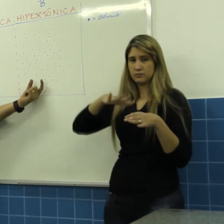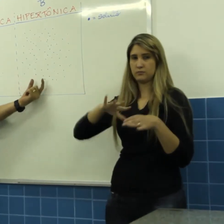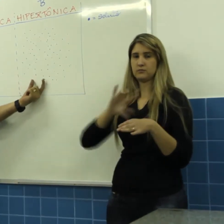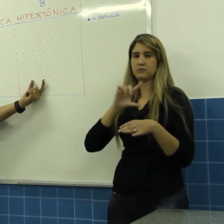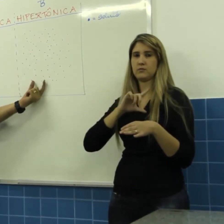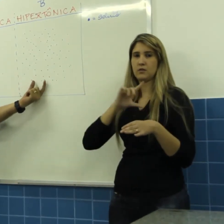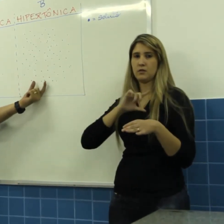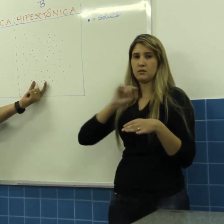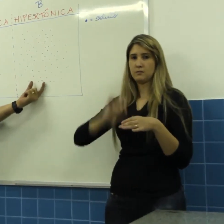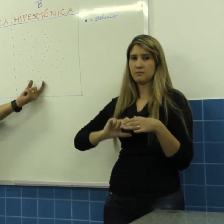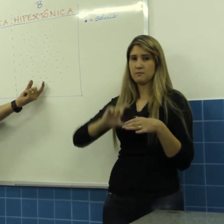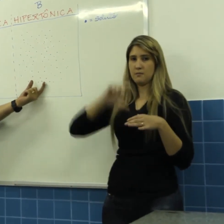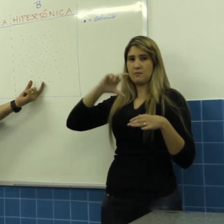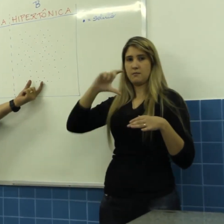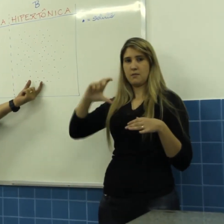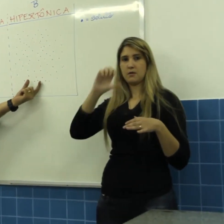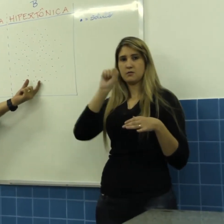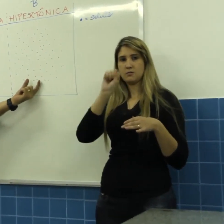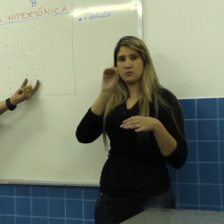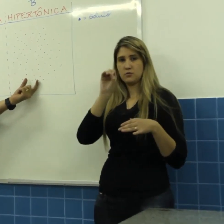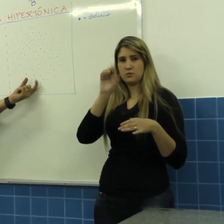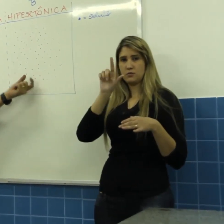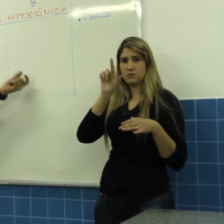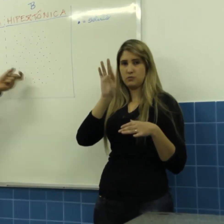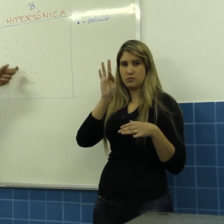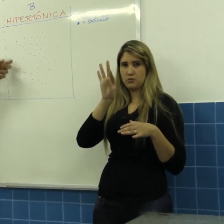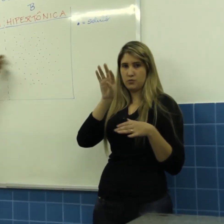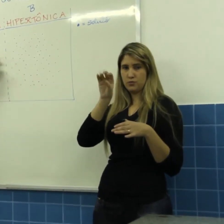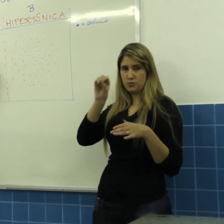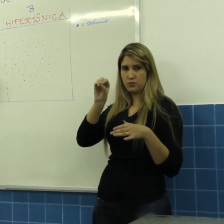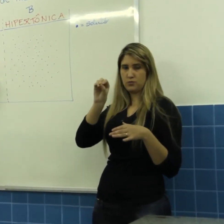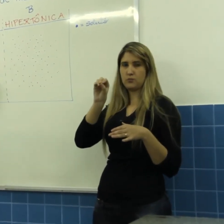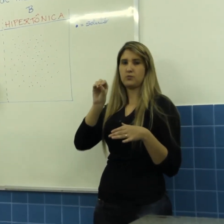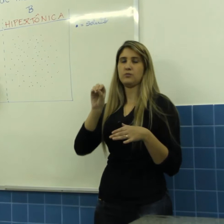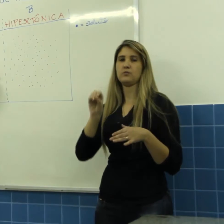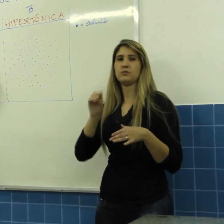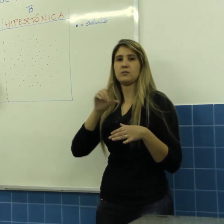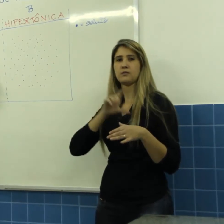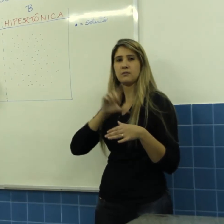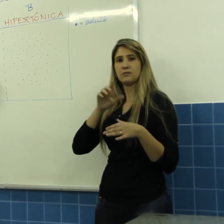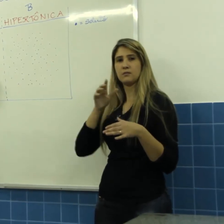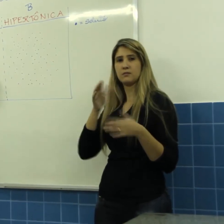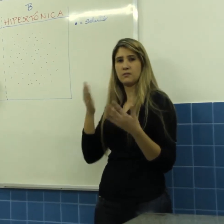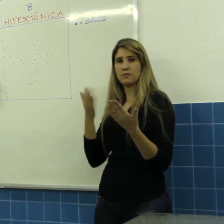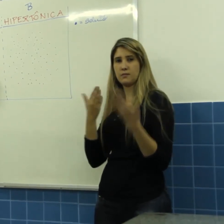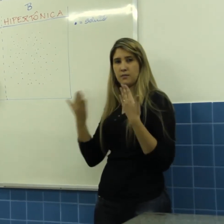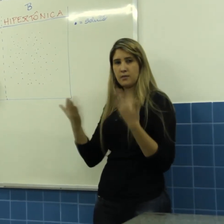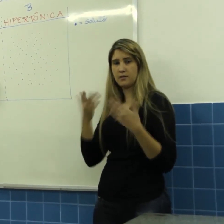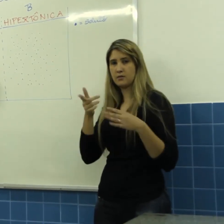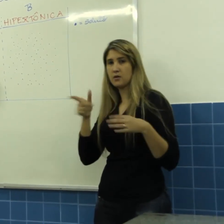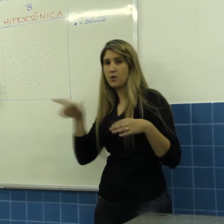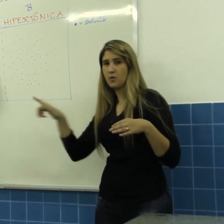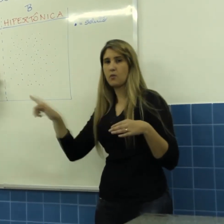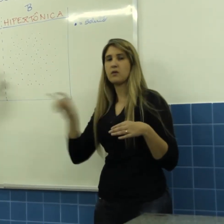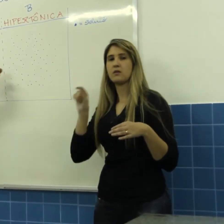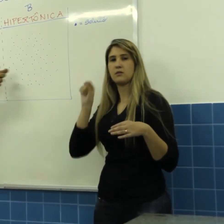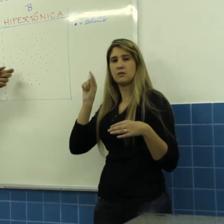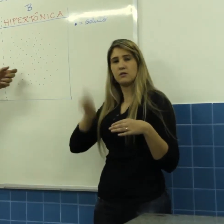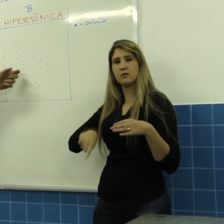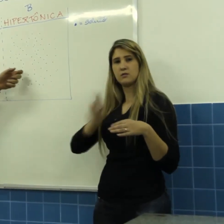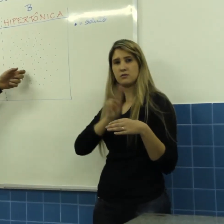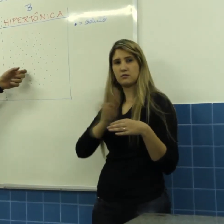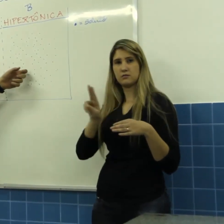tem maior quantidade de soluto em relação a outra que está sendo comparada,